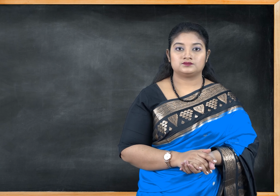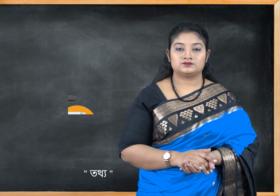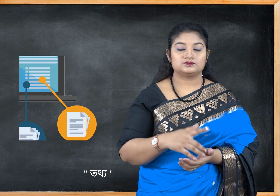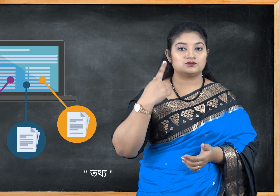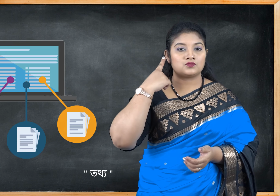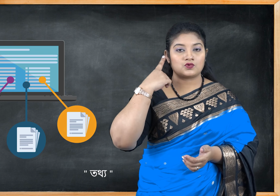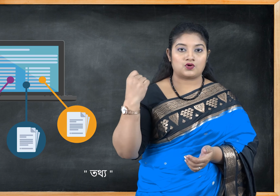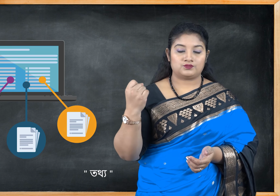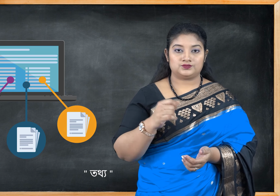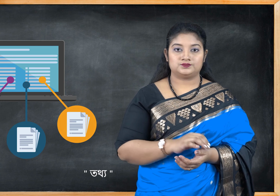তথ্য,